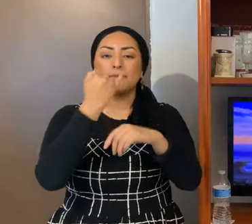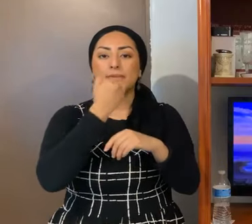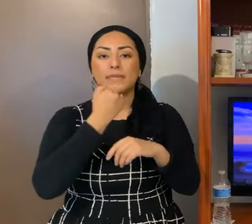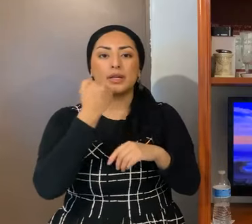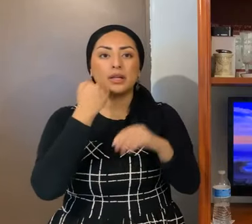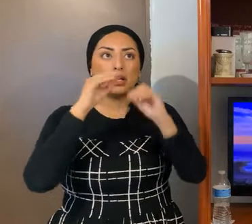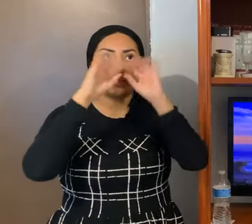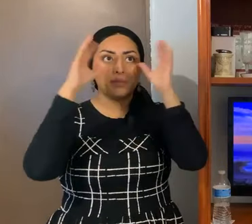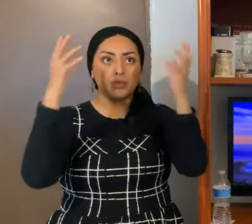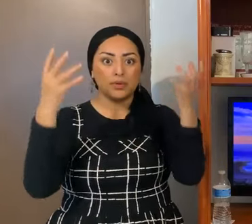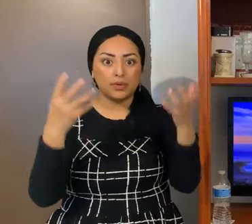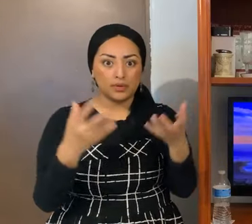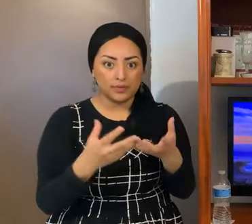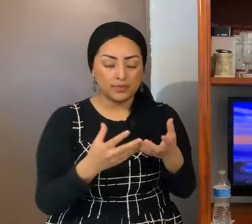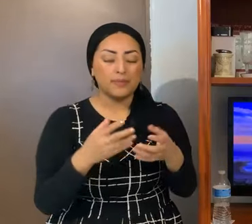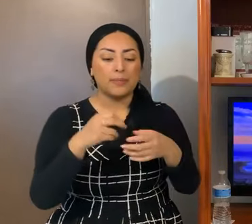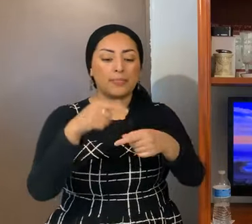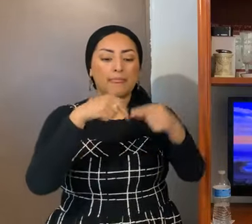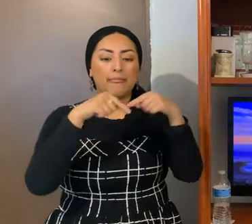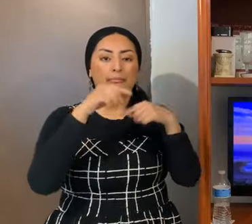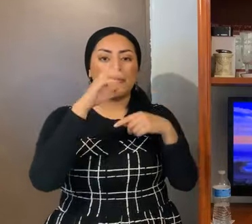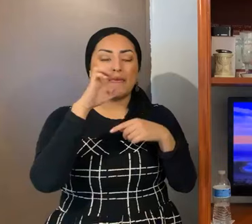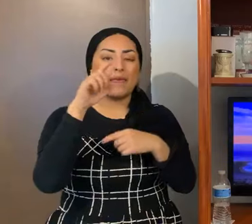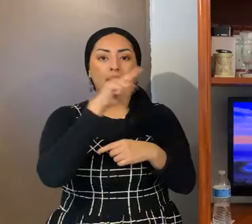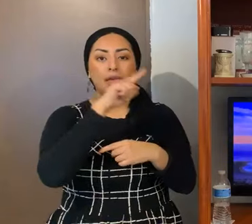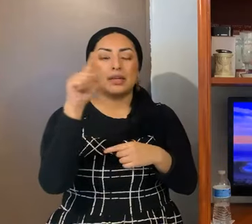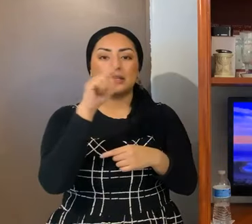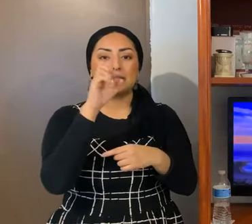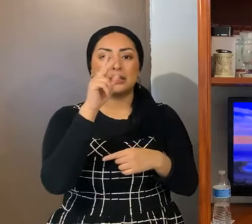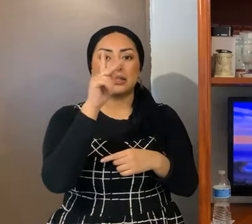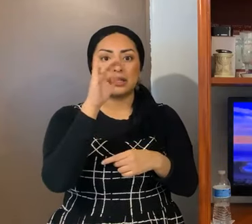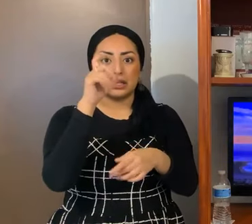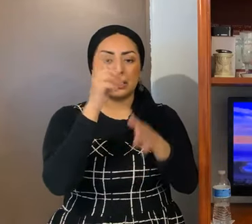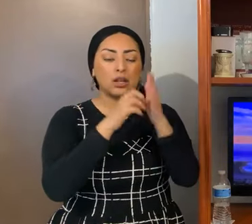esparcida. Podemos regresar a Ezequiel 22,